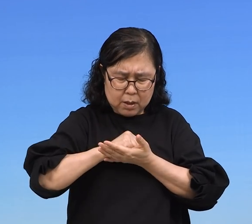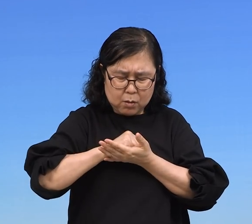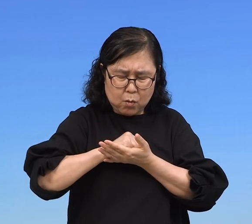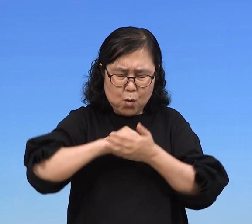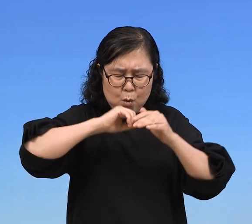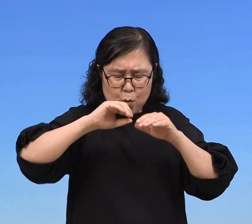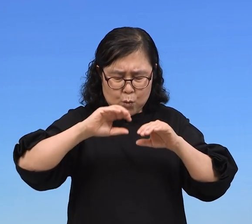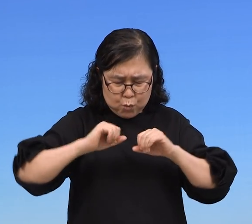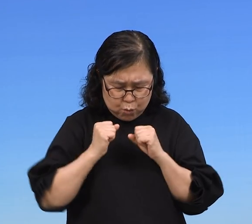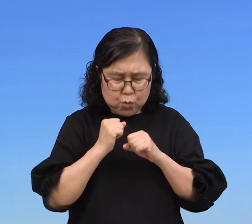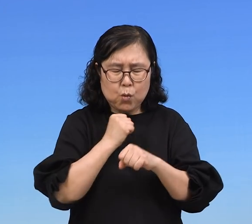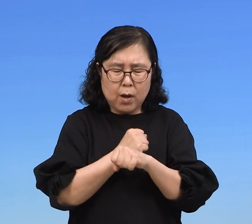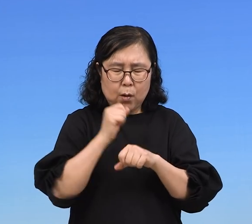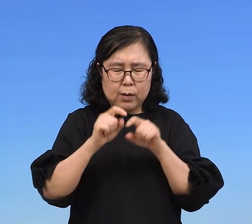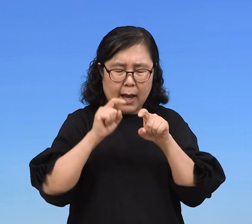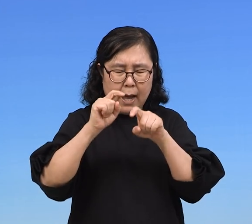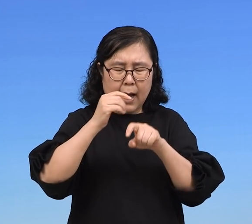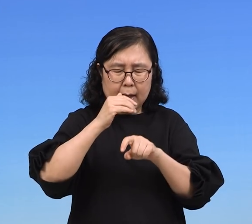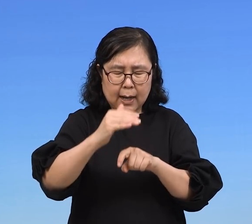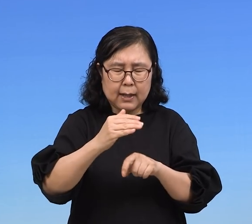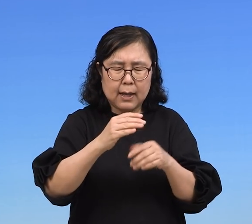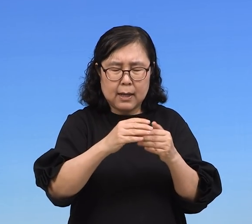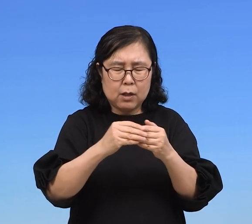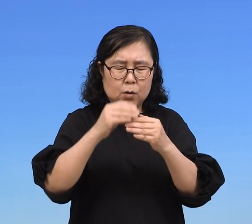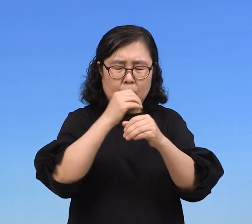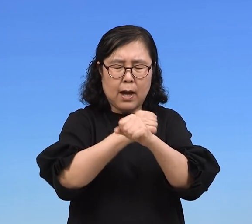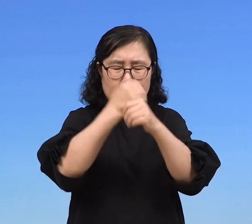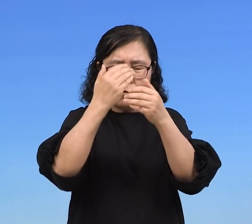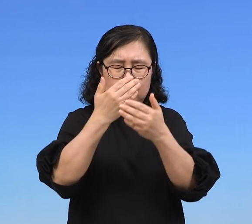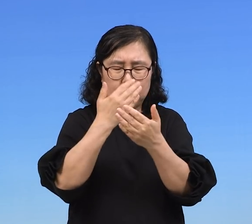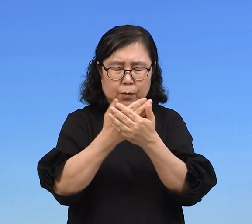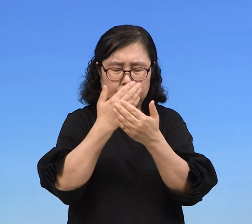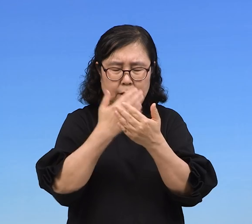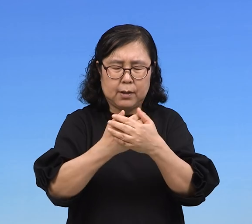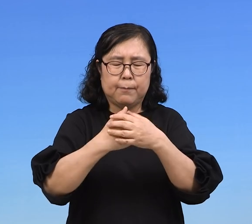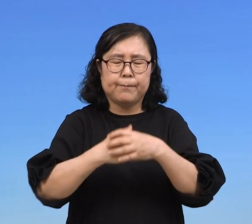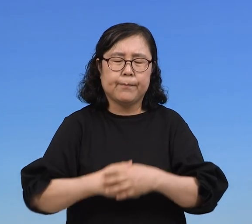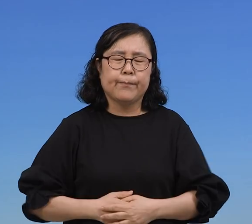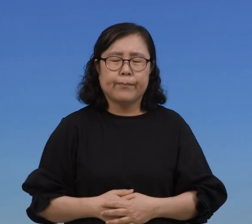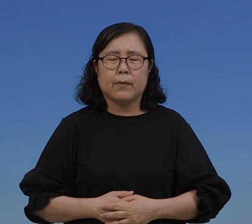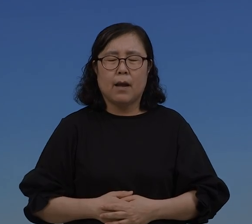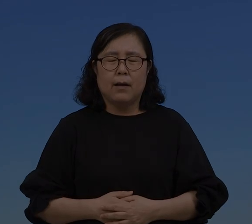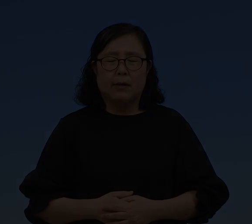수용하며 순종하며 나아가도록 인도하여 주시옵소서.